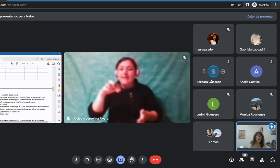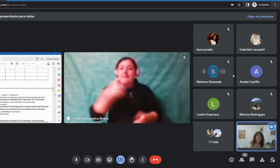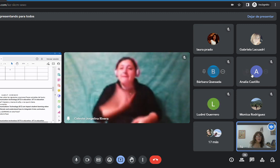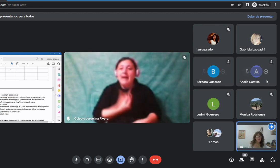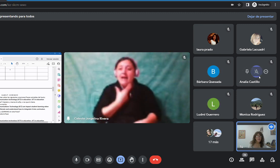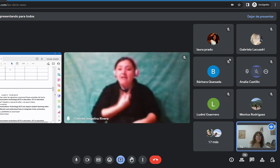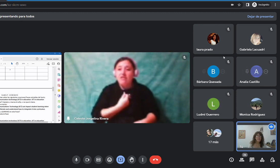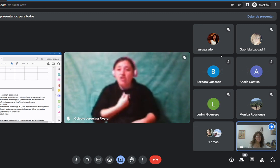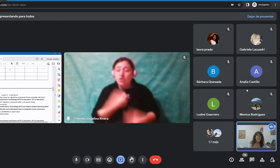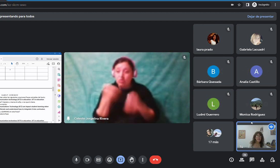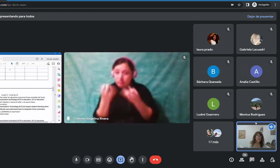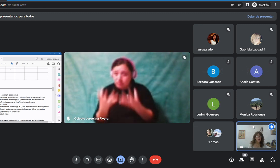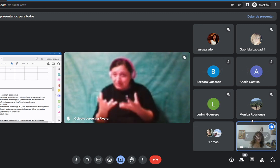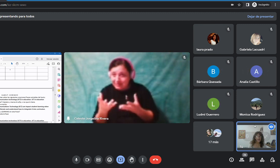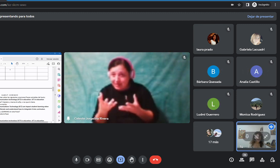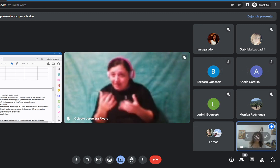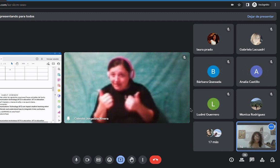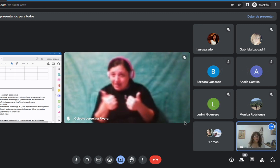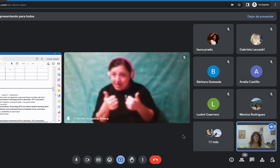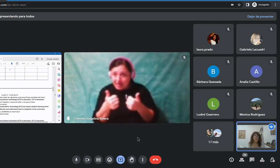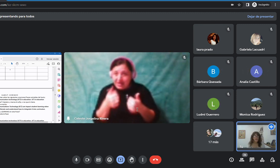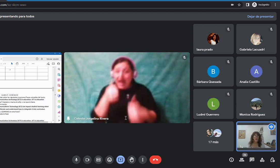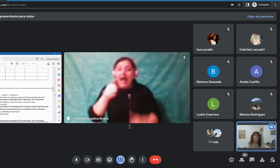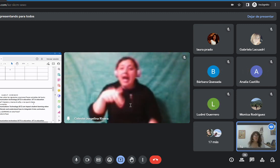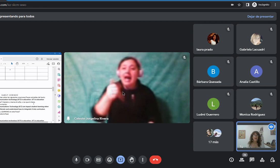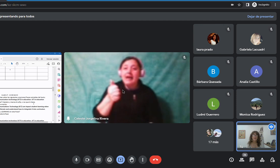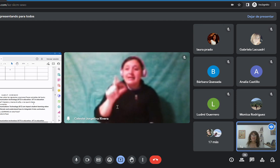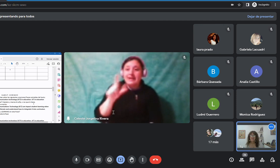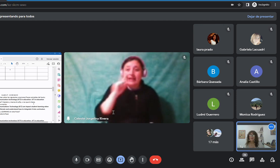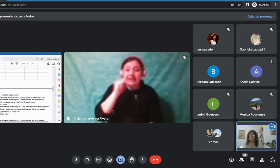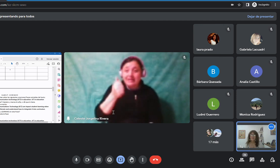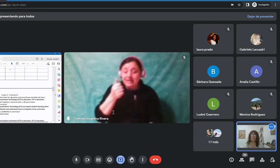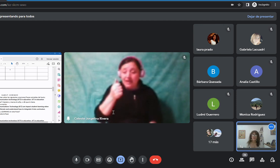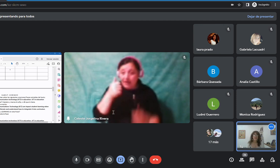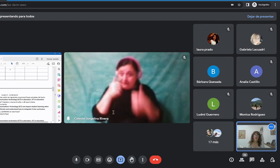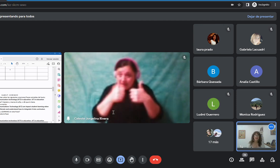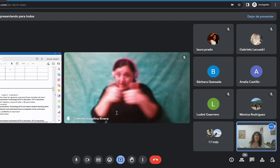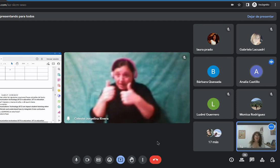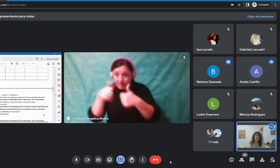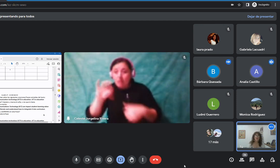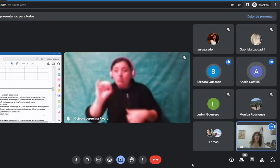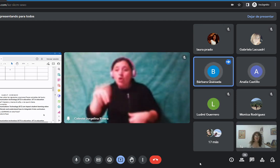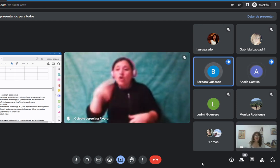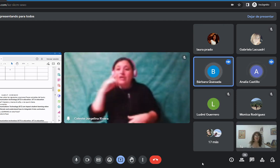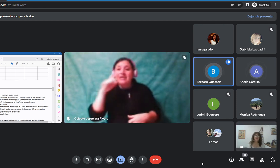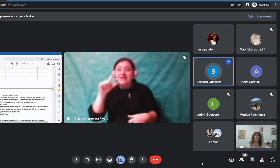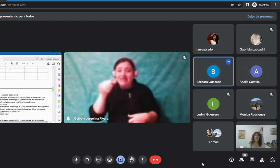Bárbara, Analía, Laura, Mónica, ¿cómo van? Yo ya